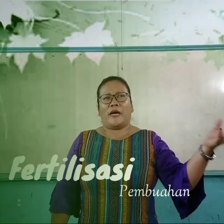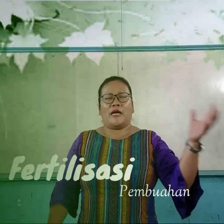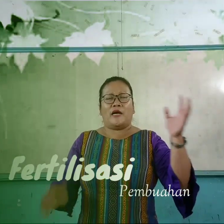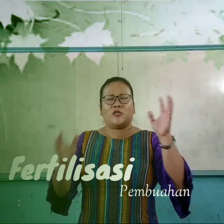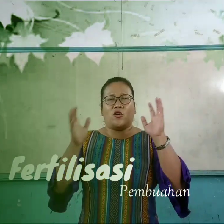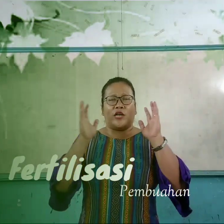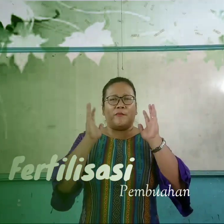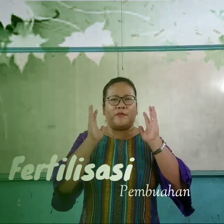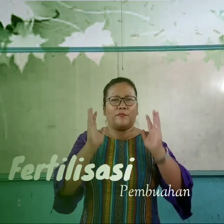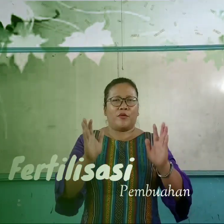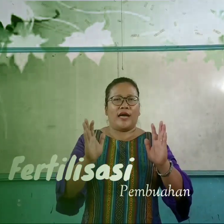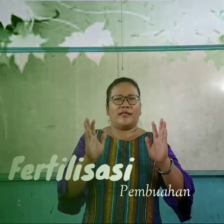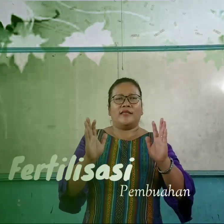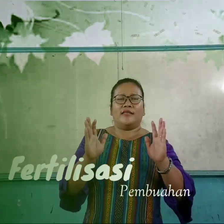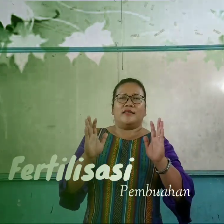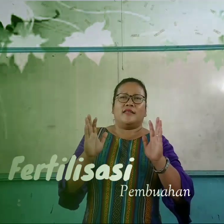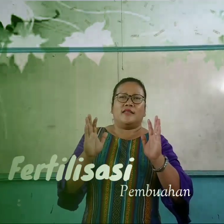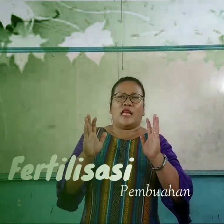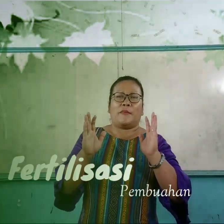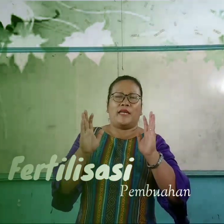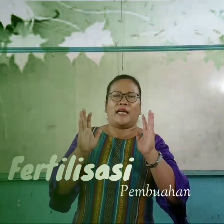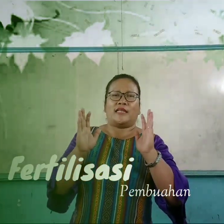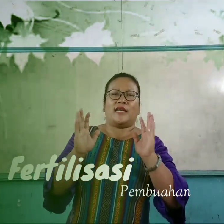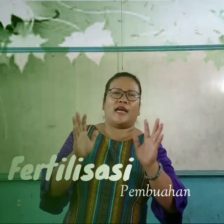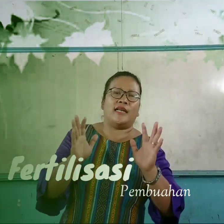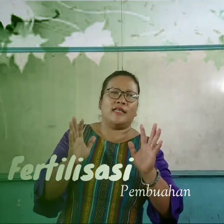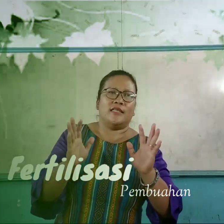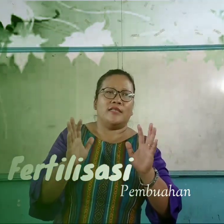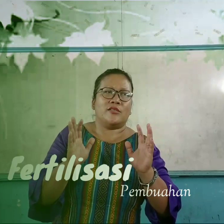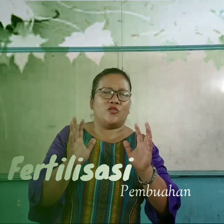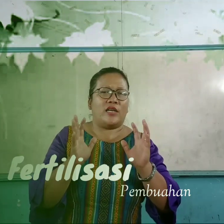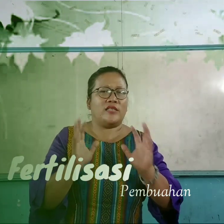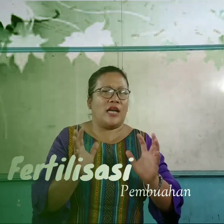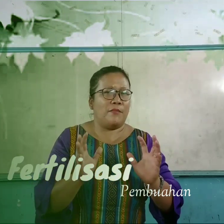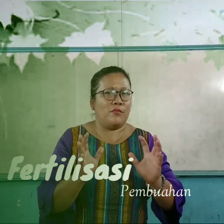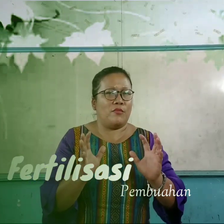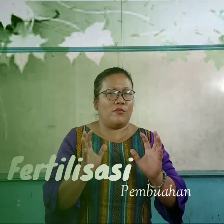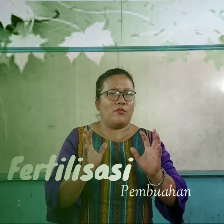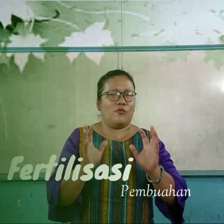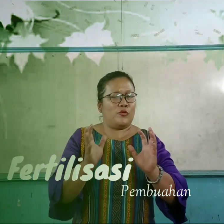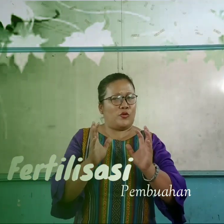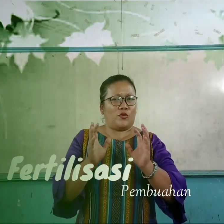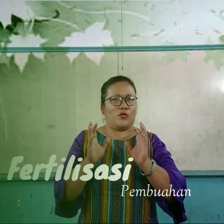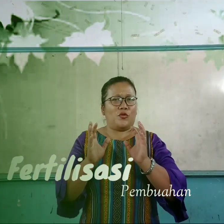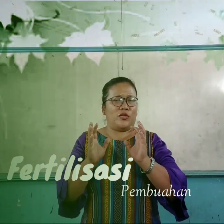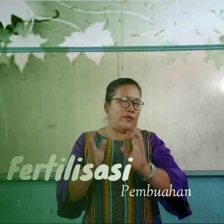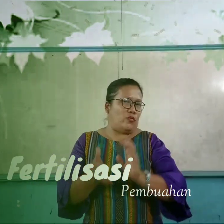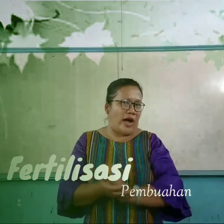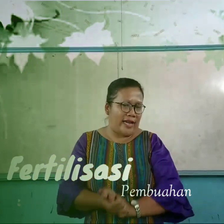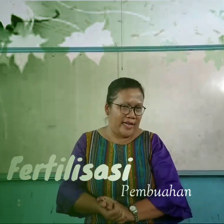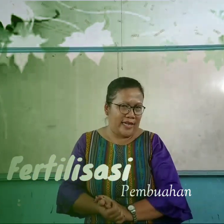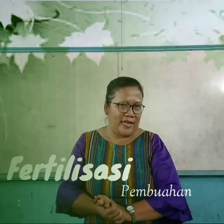pada seorang perempuan dapat dikatakan sudah siap untuk dibuahi.